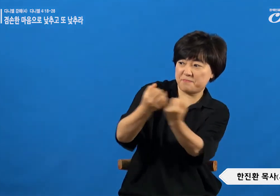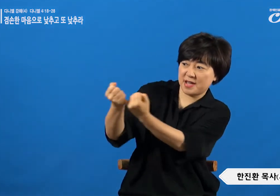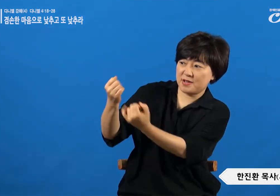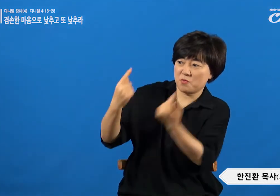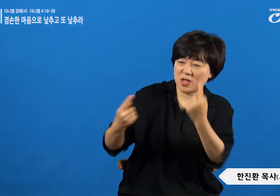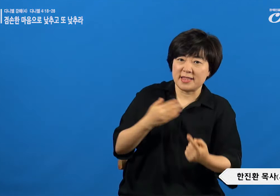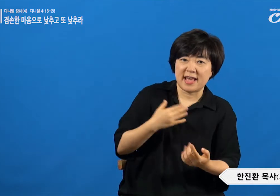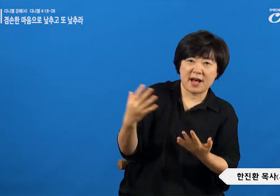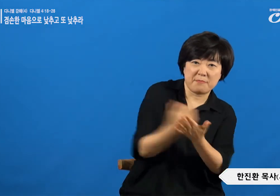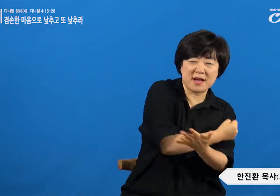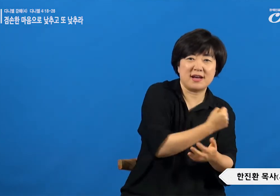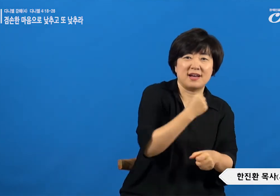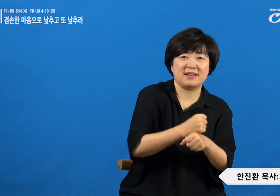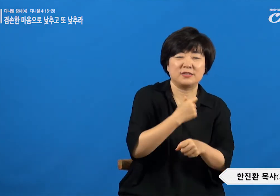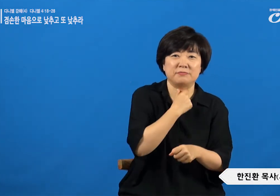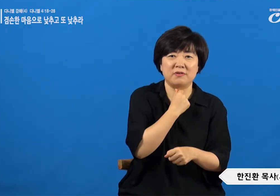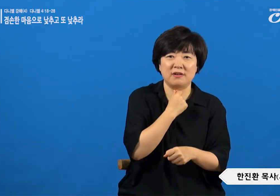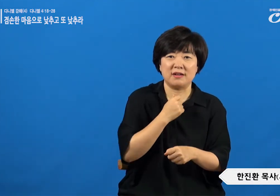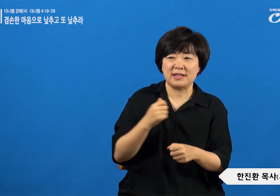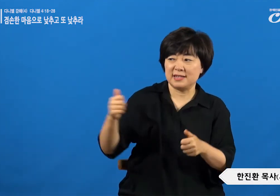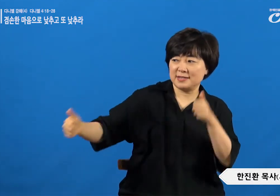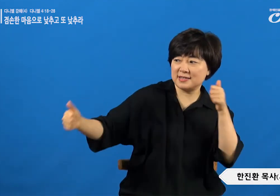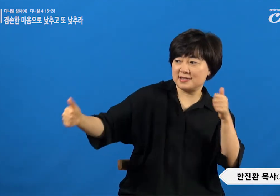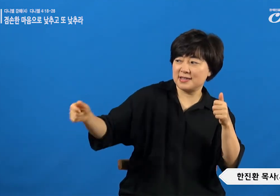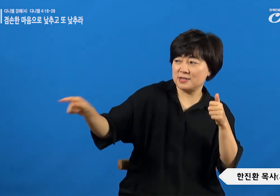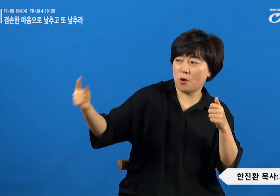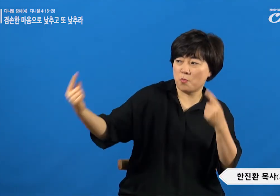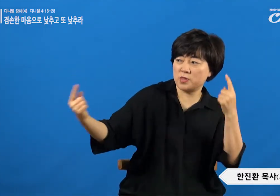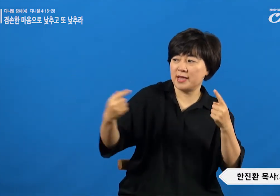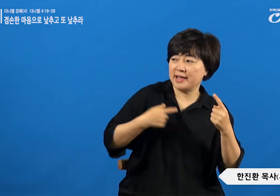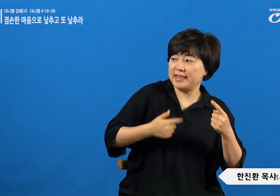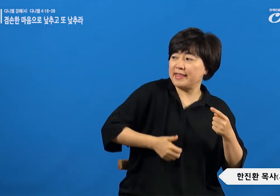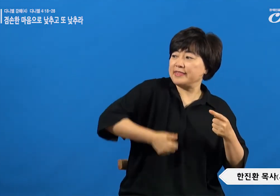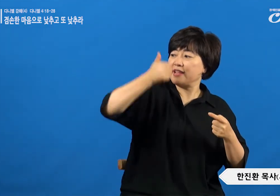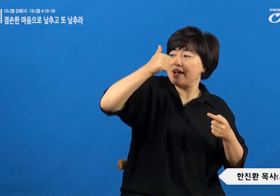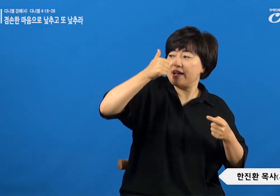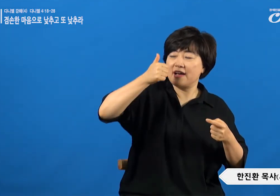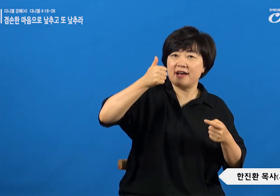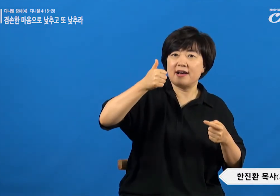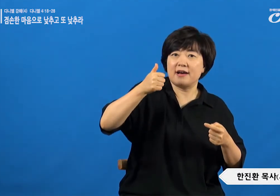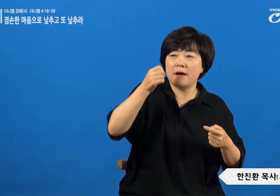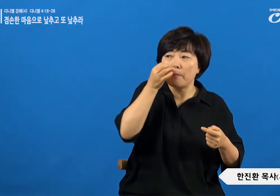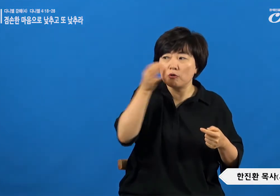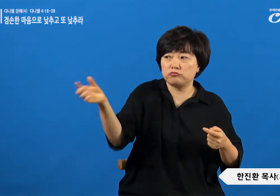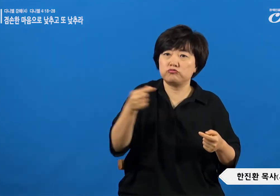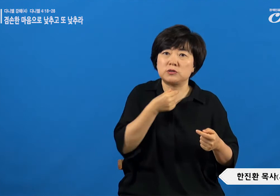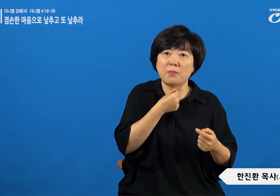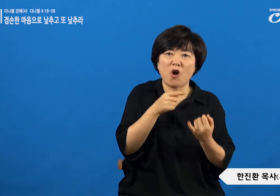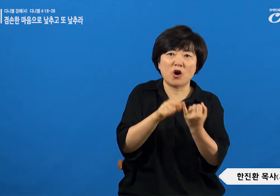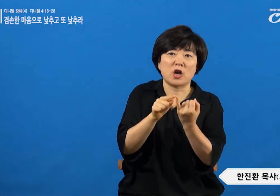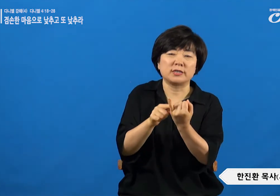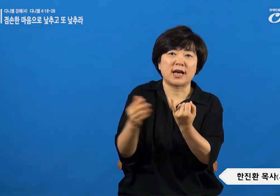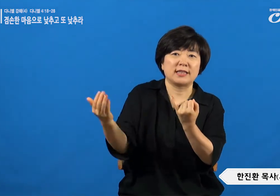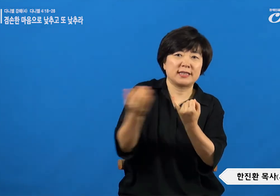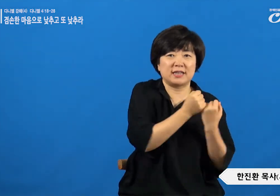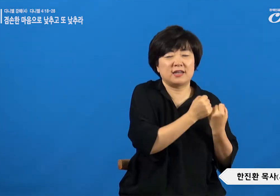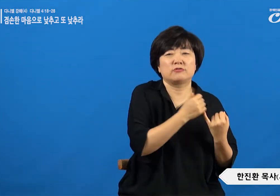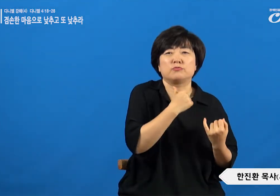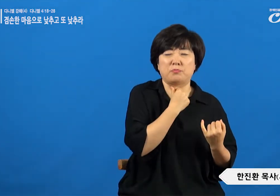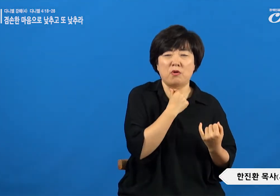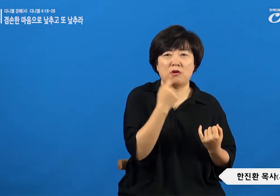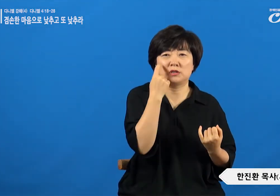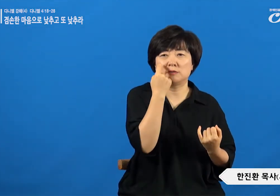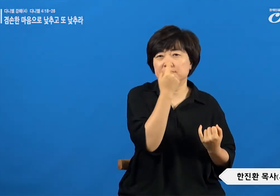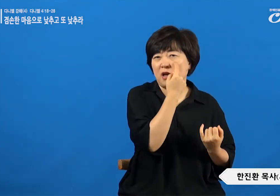것입니다. 라이벌인 저 사람보다도 내가 더 낫다 하는 것을 여자를 차지함으로써 증명해 보이고